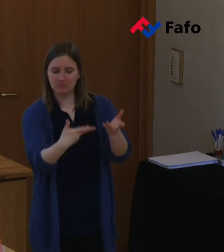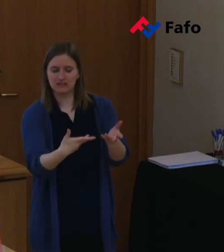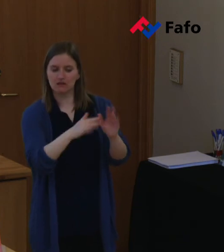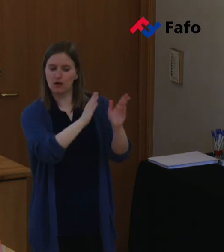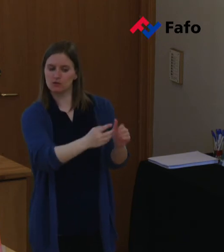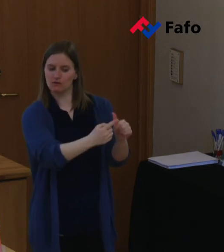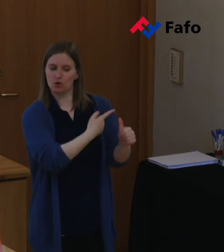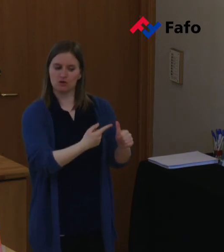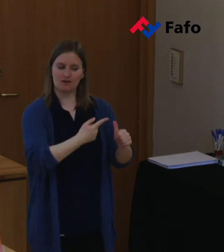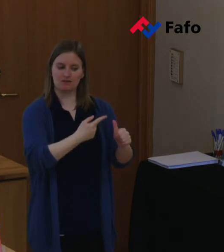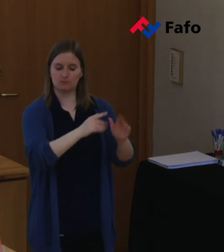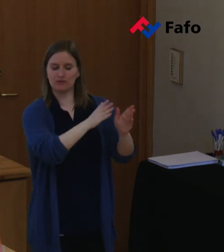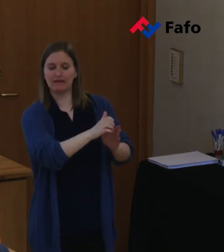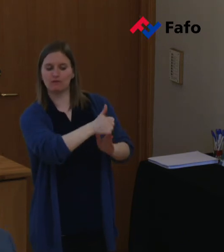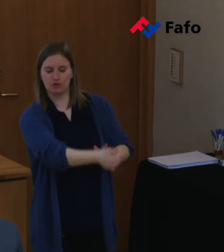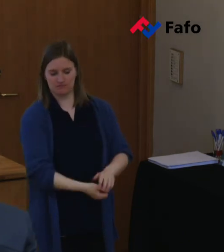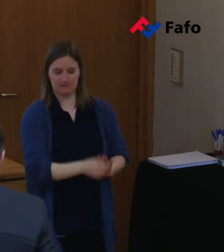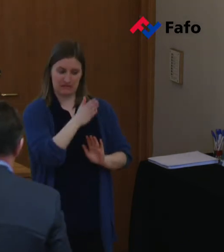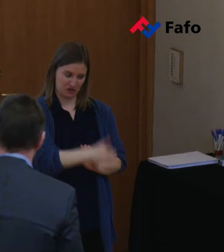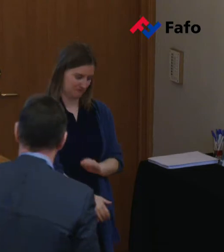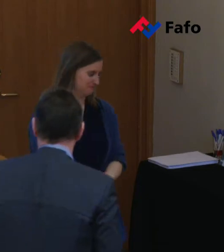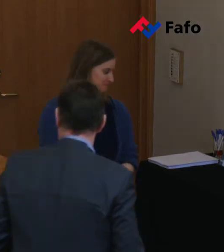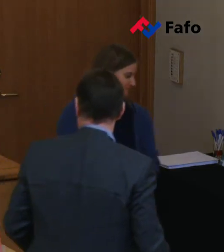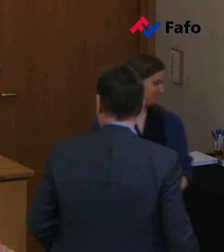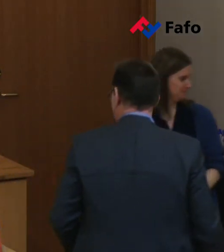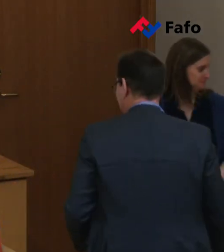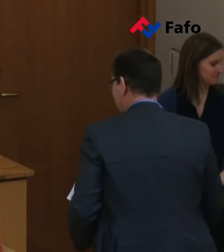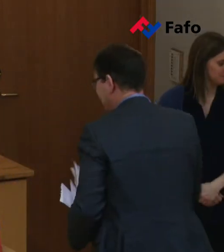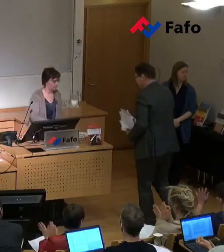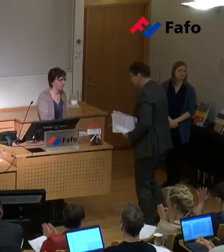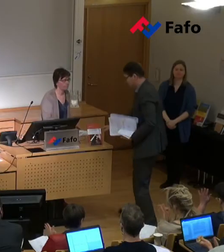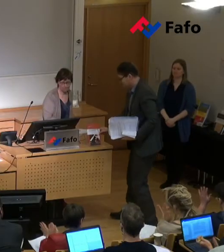en modell for. Takk.